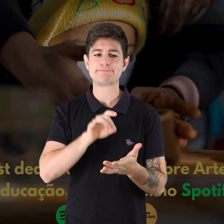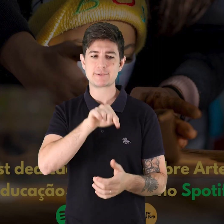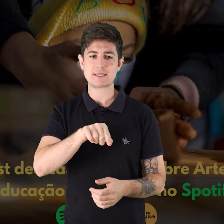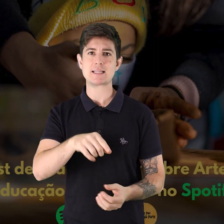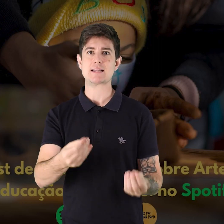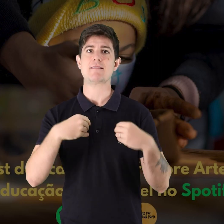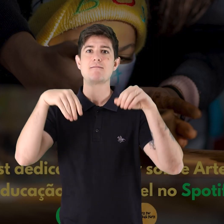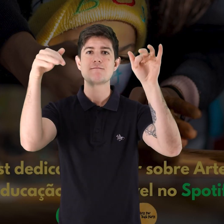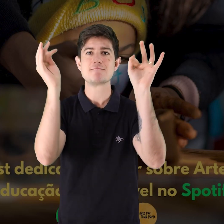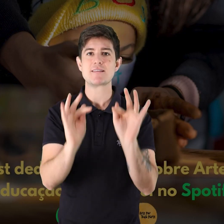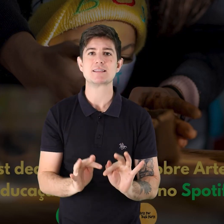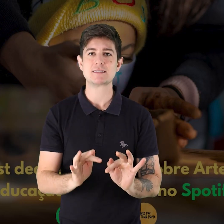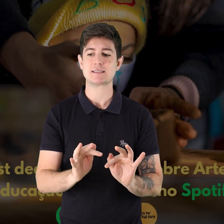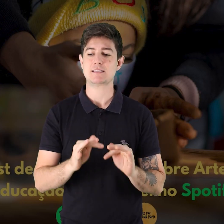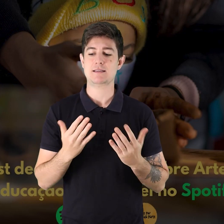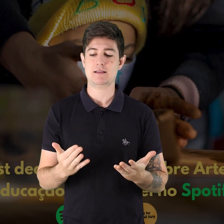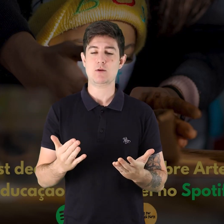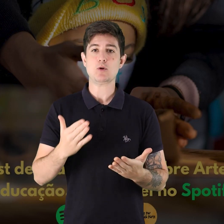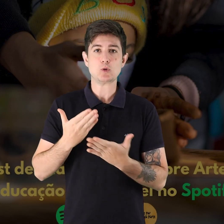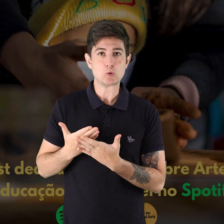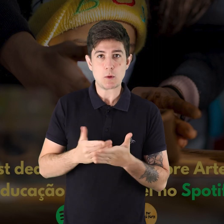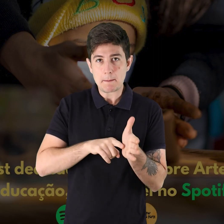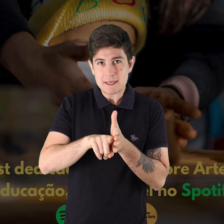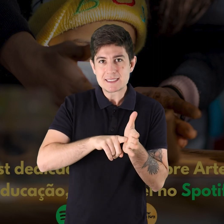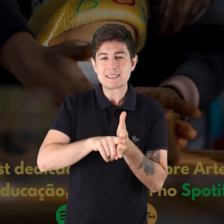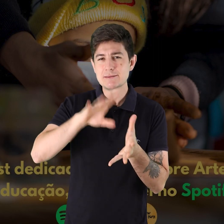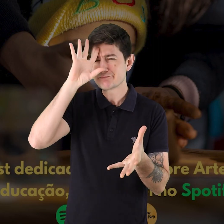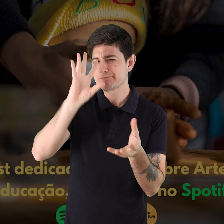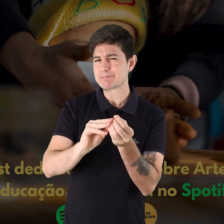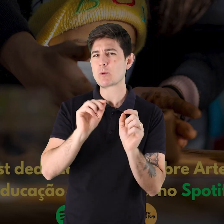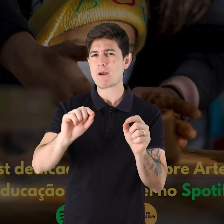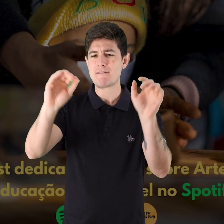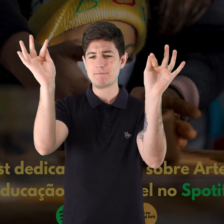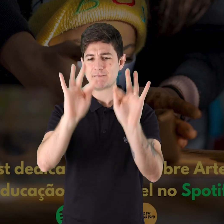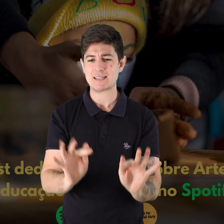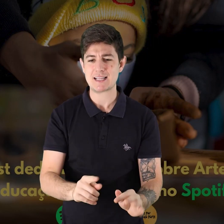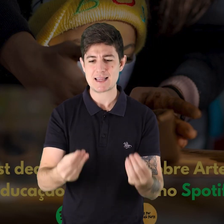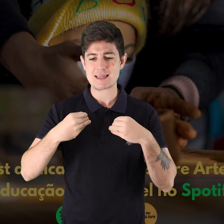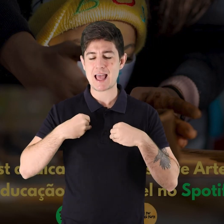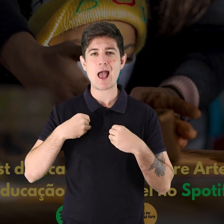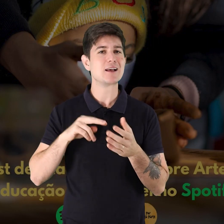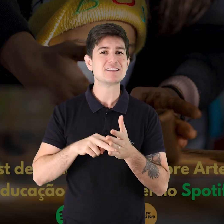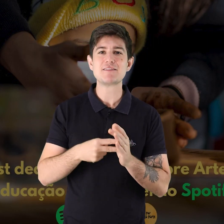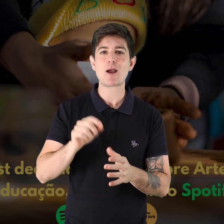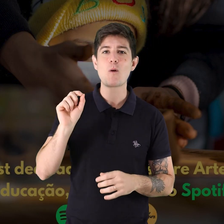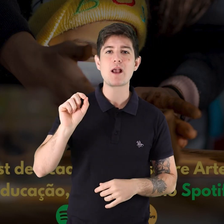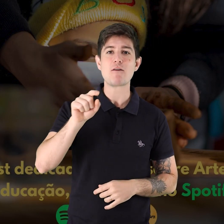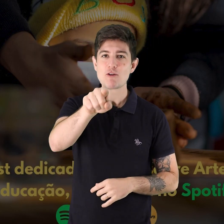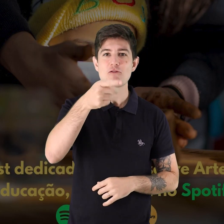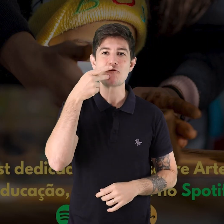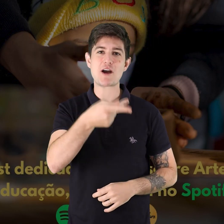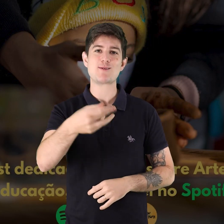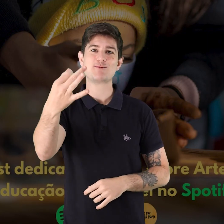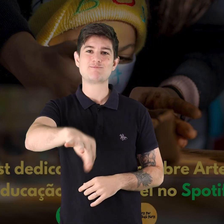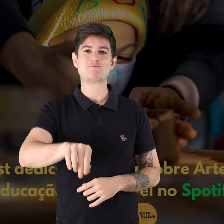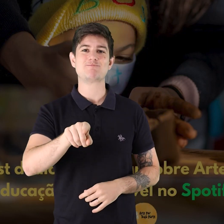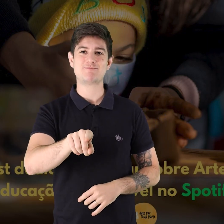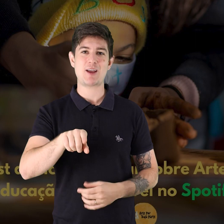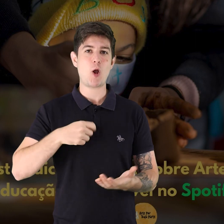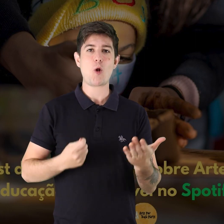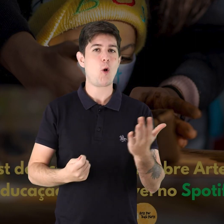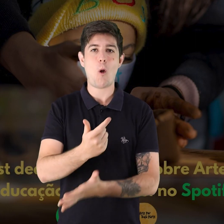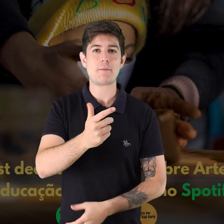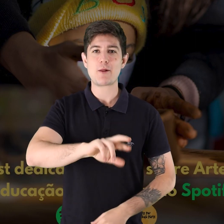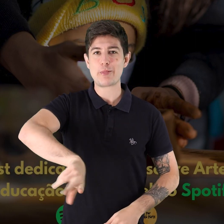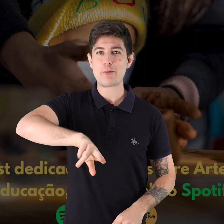vêm mostrando o que realmente gera felicidade, os estudos chegam à conclusão que o que te gera felicidade é isso que você falou.